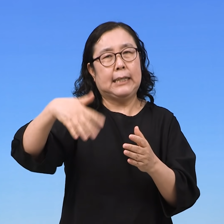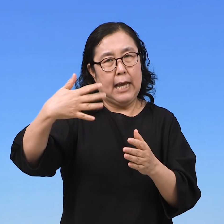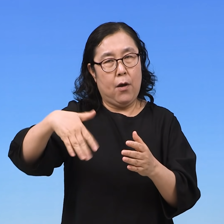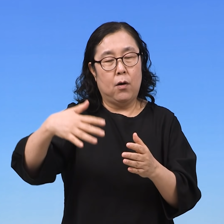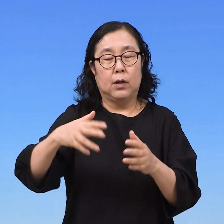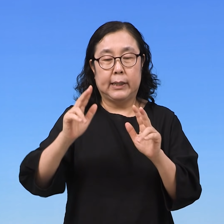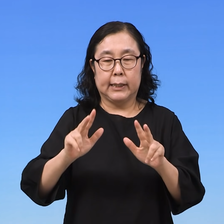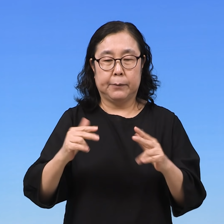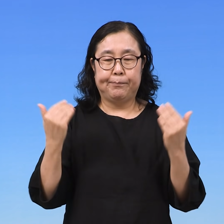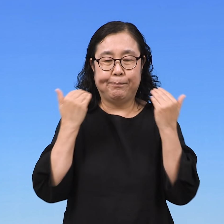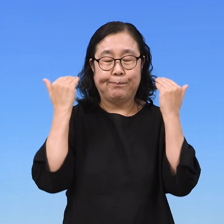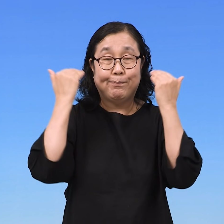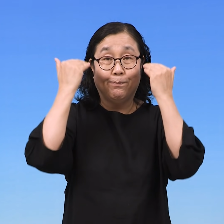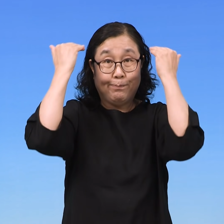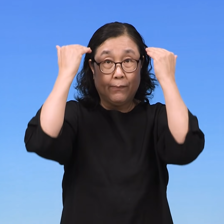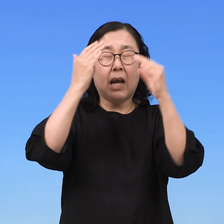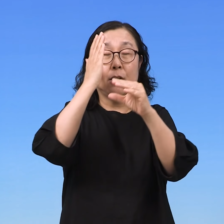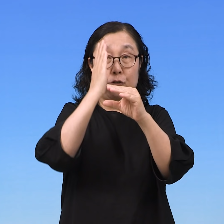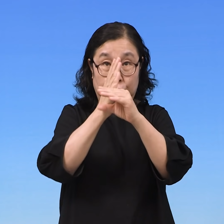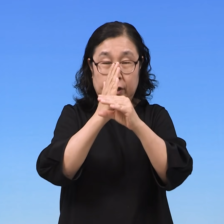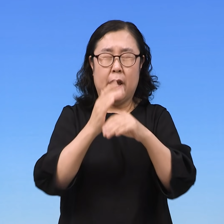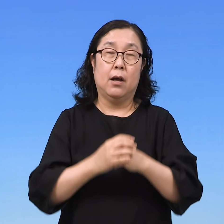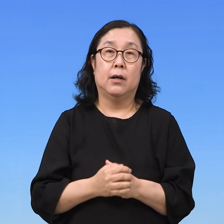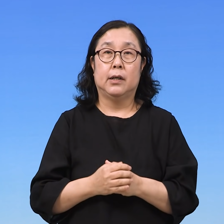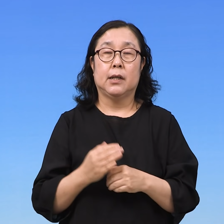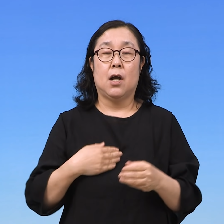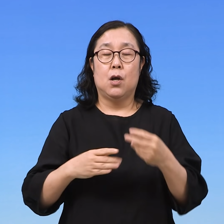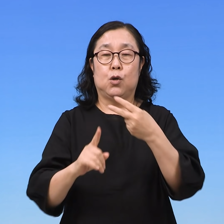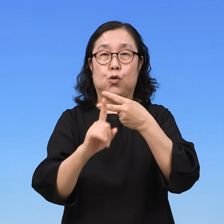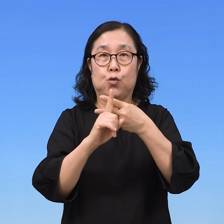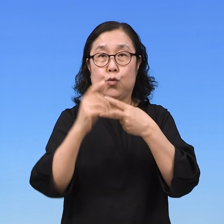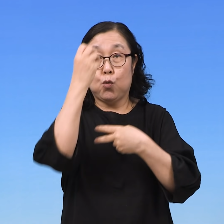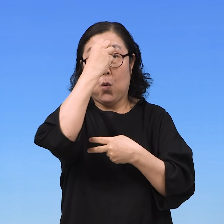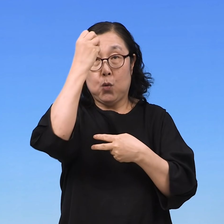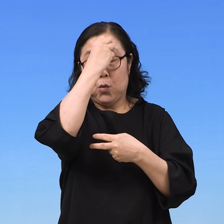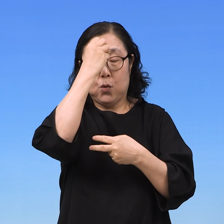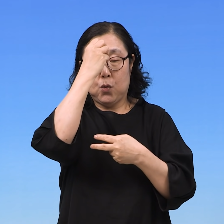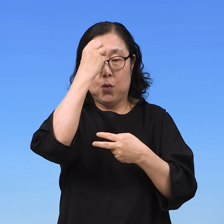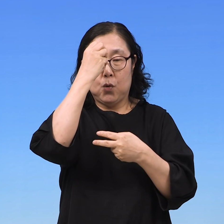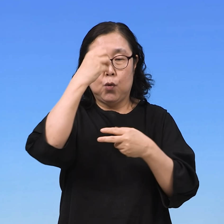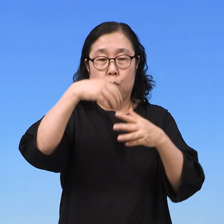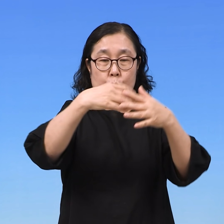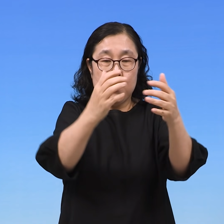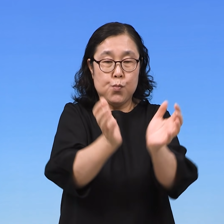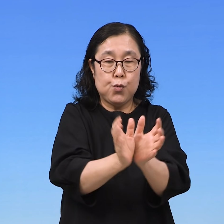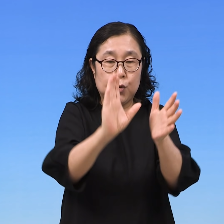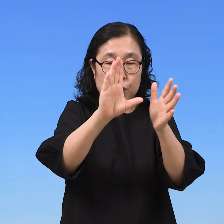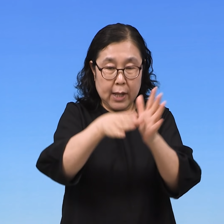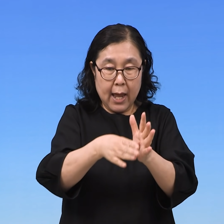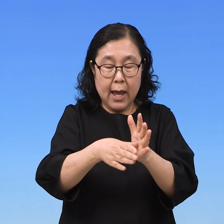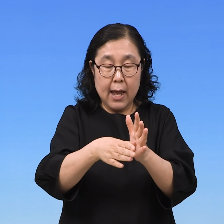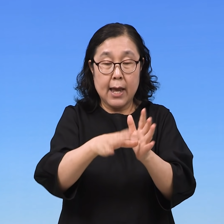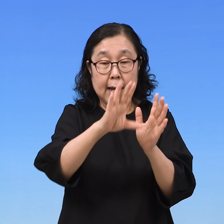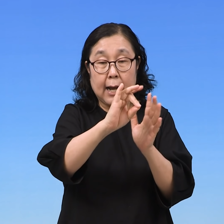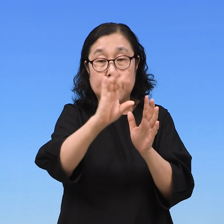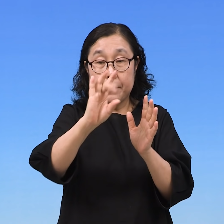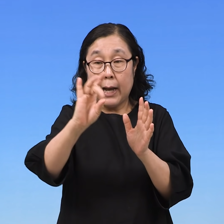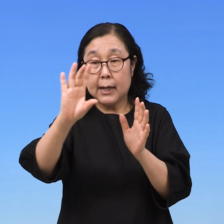성장해가는 과정에 있다는 겁니다. 제가 중고등부 아이들 지도할 때 종종 설교할 때